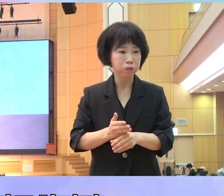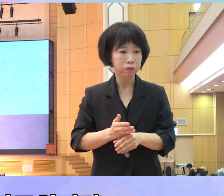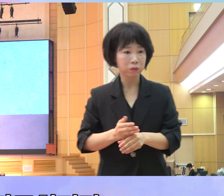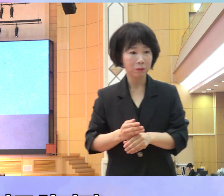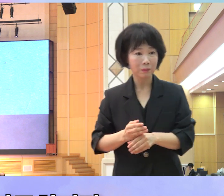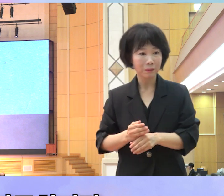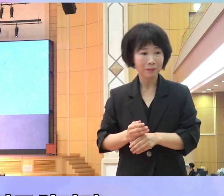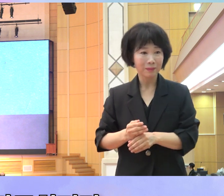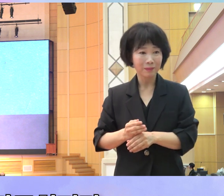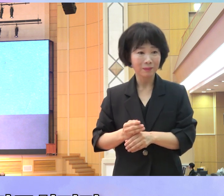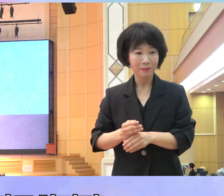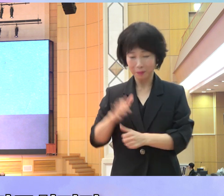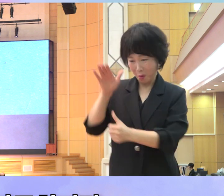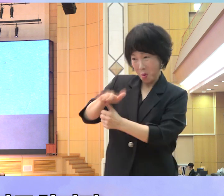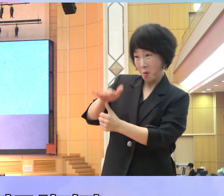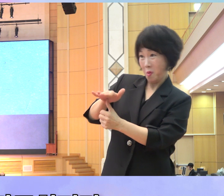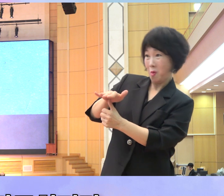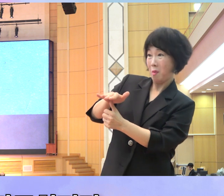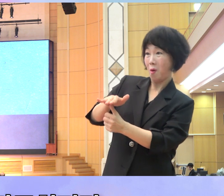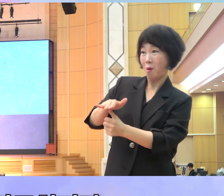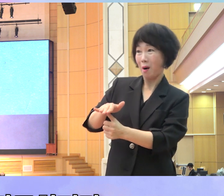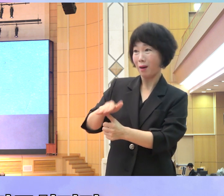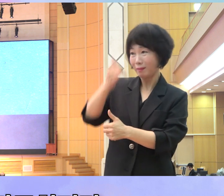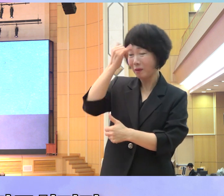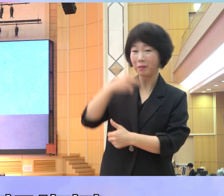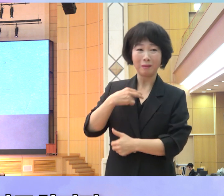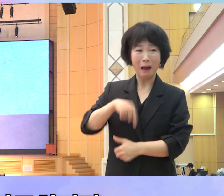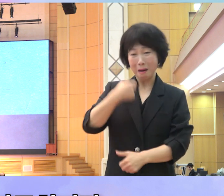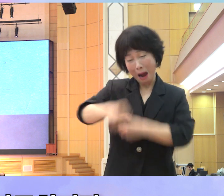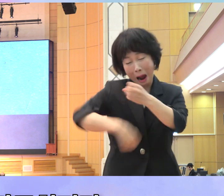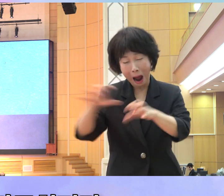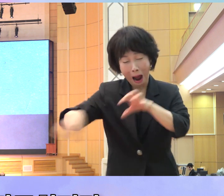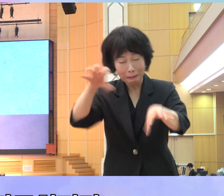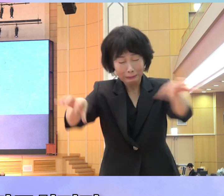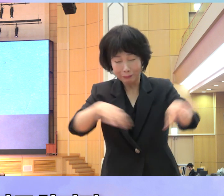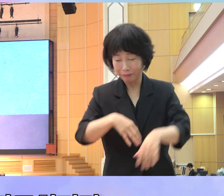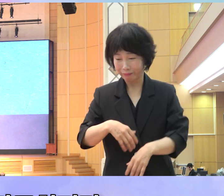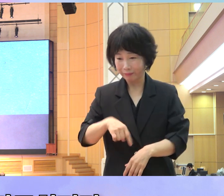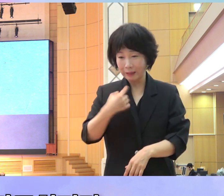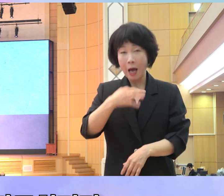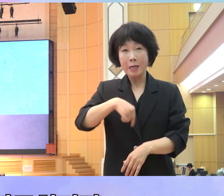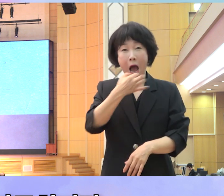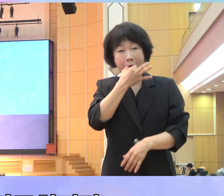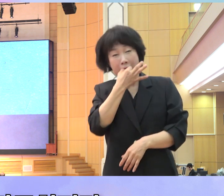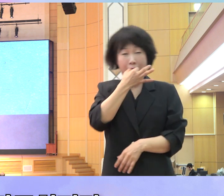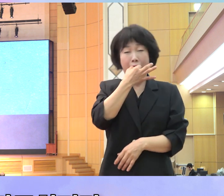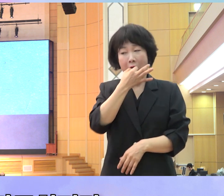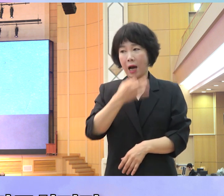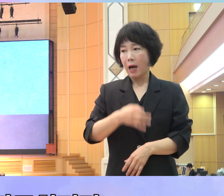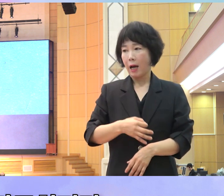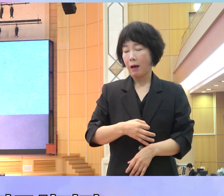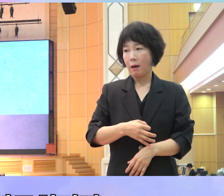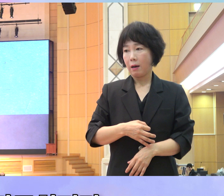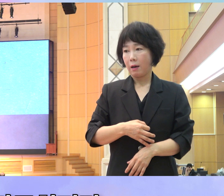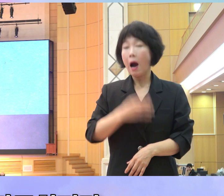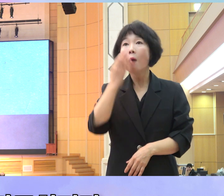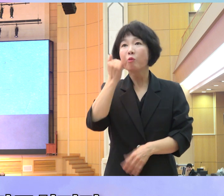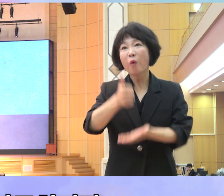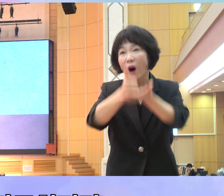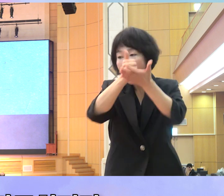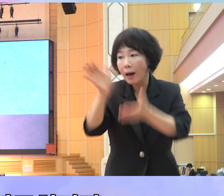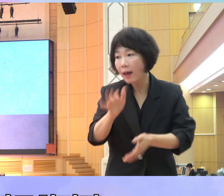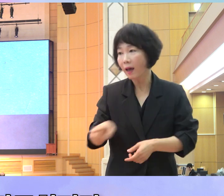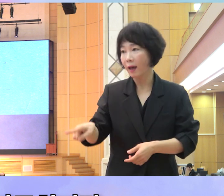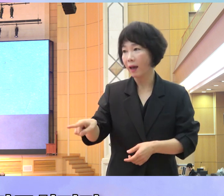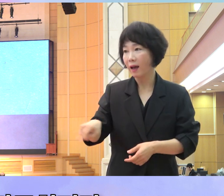할아버지 먼저 드시지요, 뭐 이럴 수는 없잖아요, 그죠? 그러니까 자녀는 원래 항상 그렇게 이기적인 거예요. 저희가 키워보면 그래요.